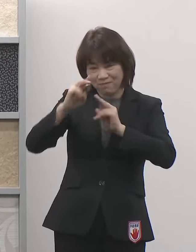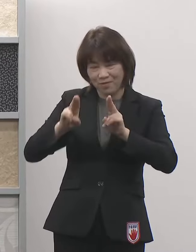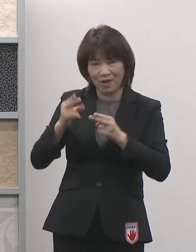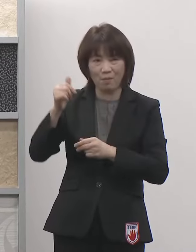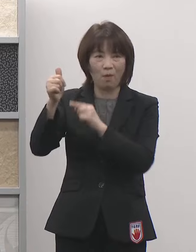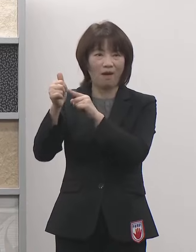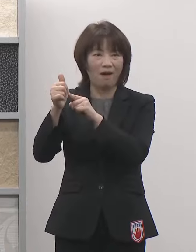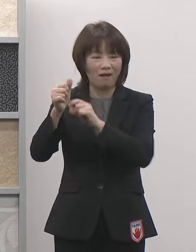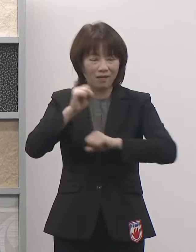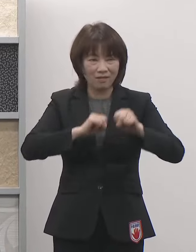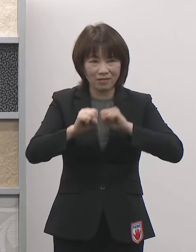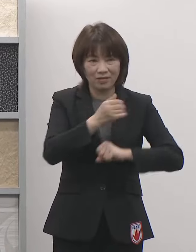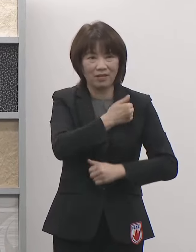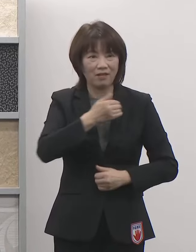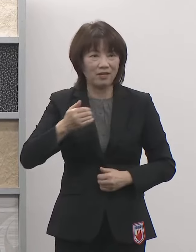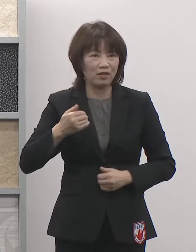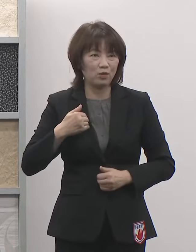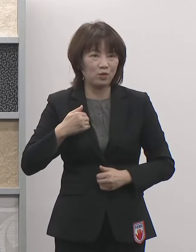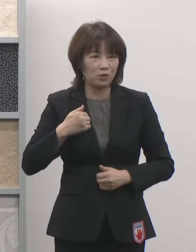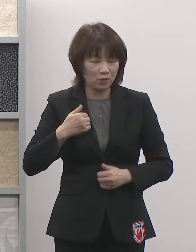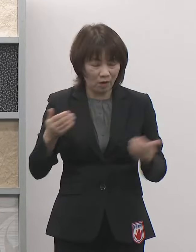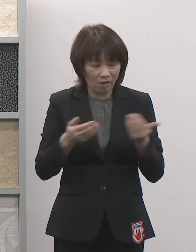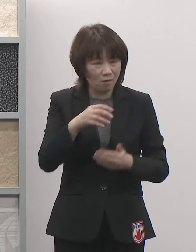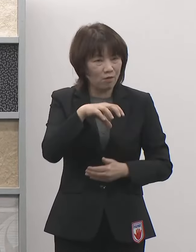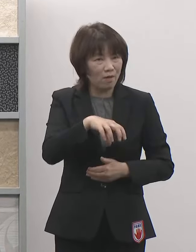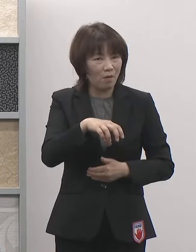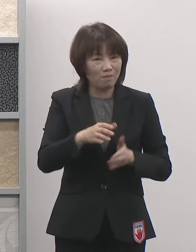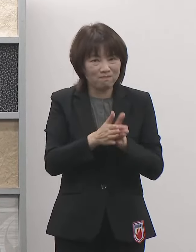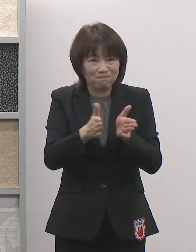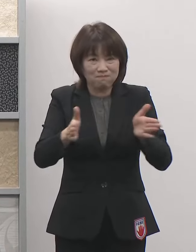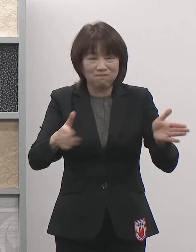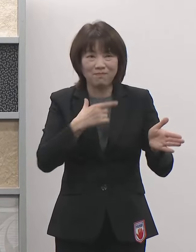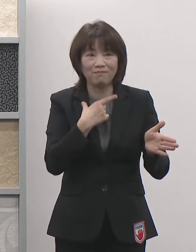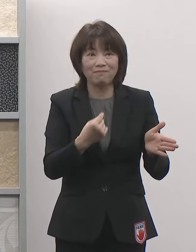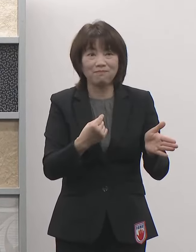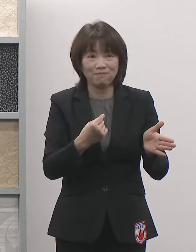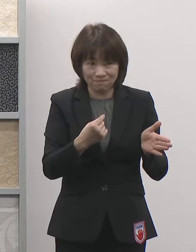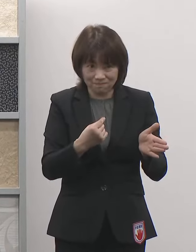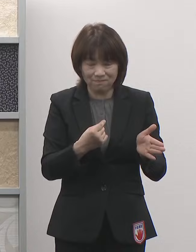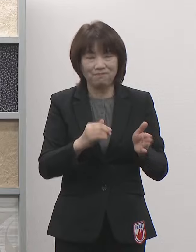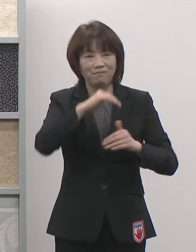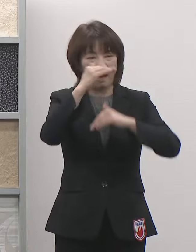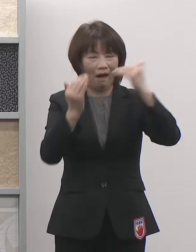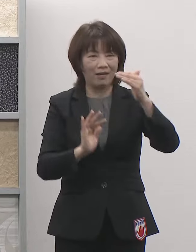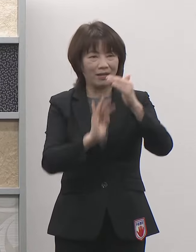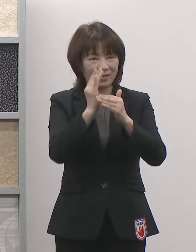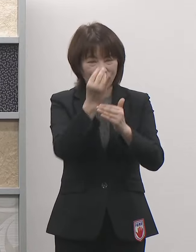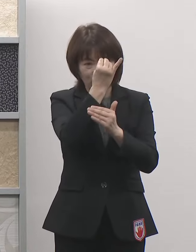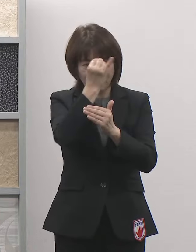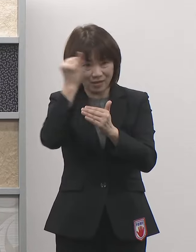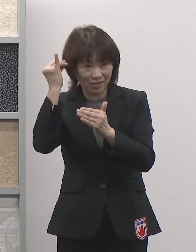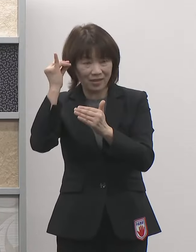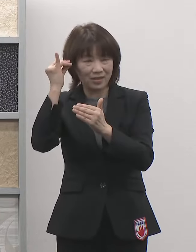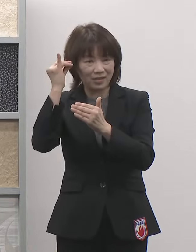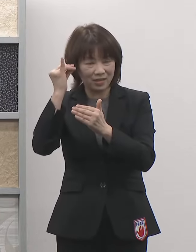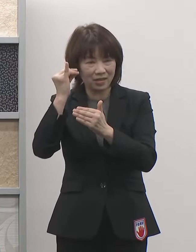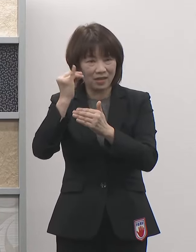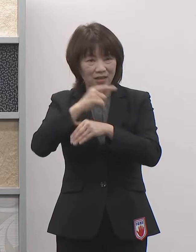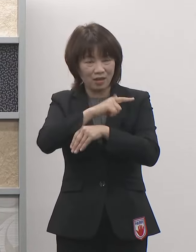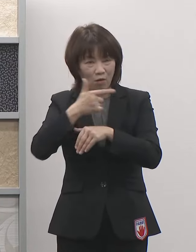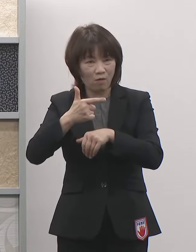たいということで、これまで富士山県で蓄積されたさまざまなノウハウをですね、今度はそのビジネス界